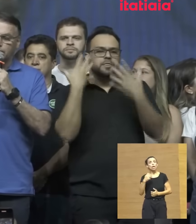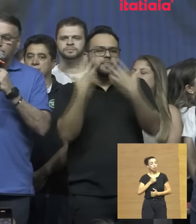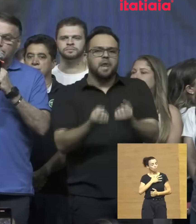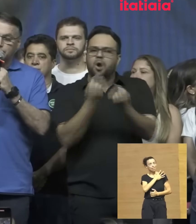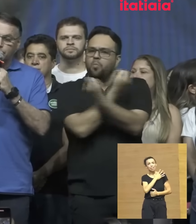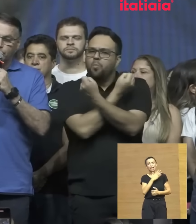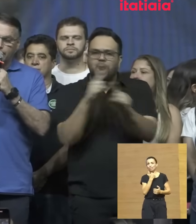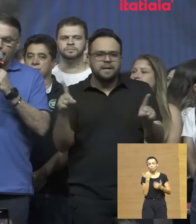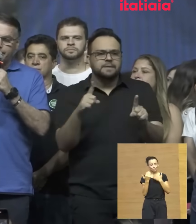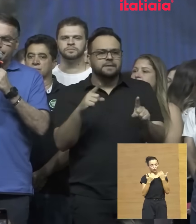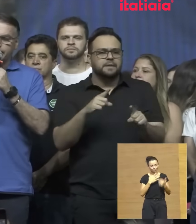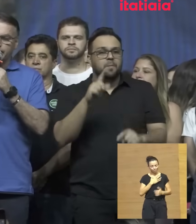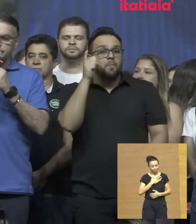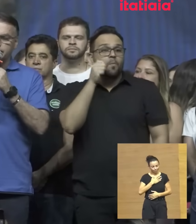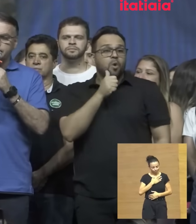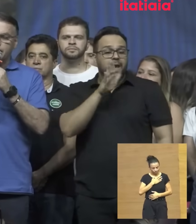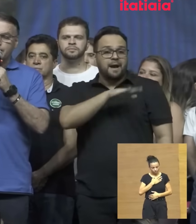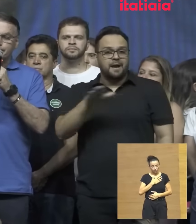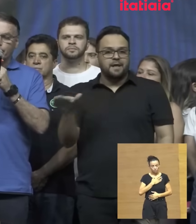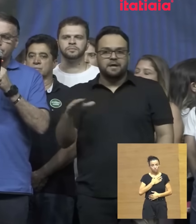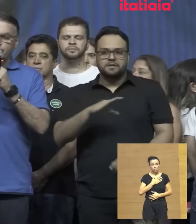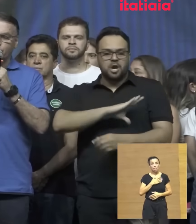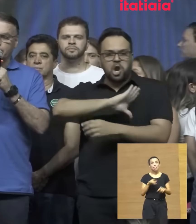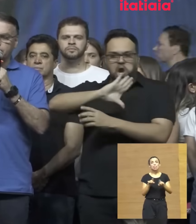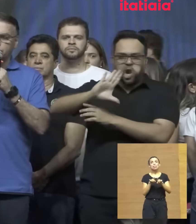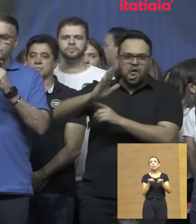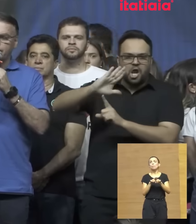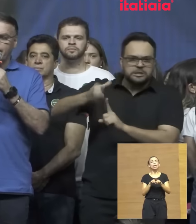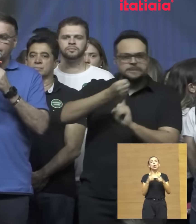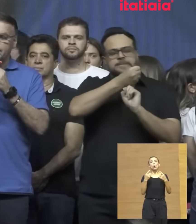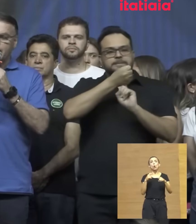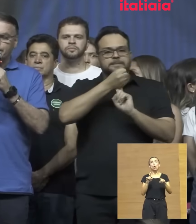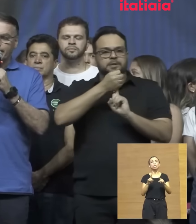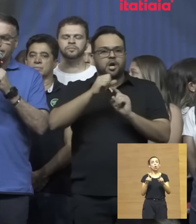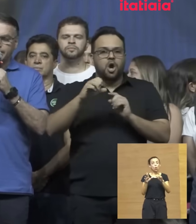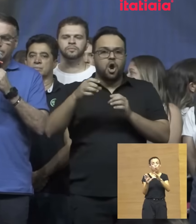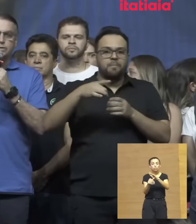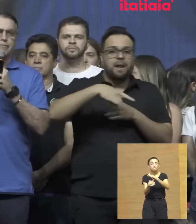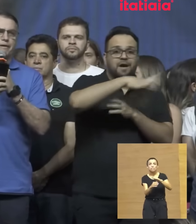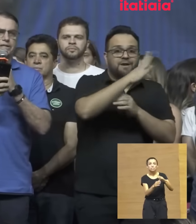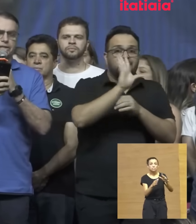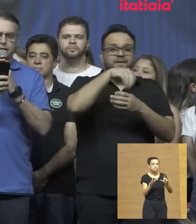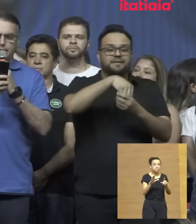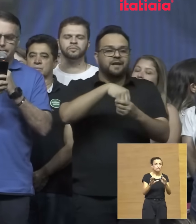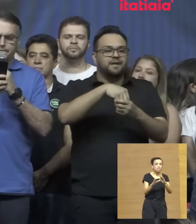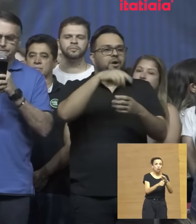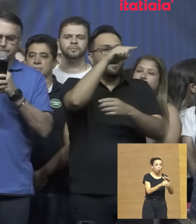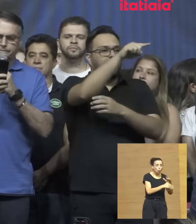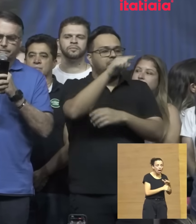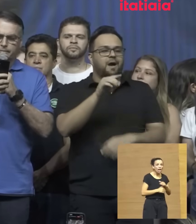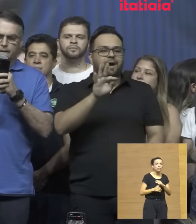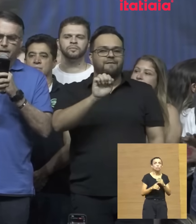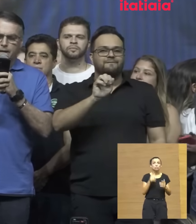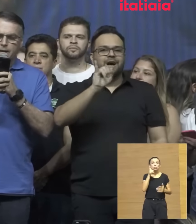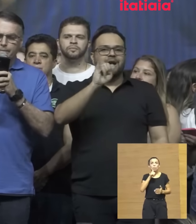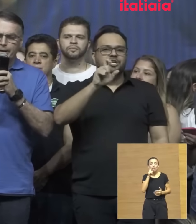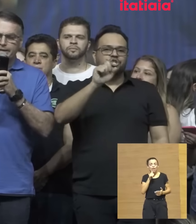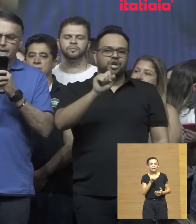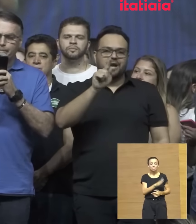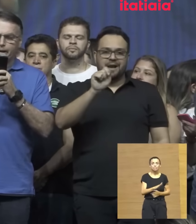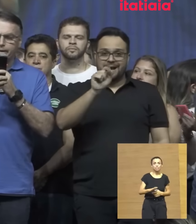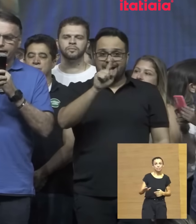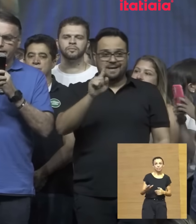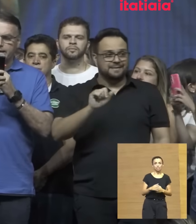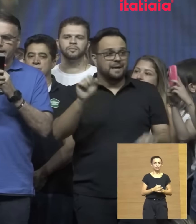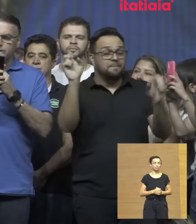sequestro de mulheres e crianças pelos terroristas do Hamas para dentro da faixa de Gaza. Para